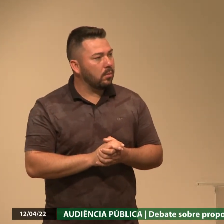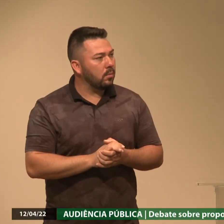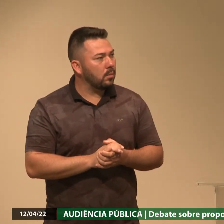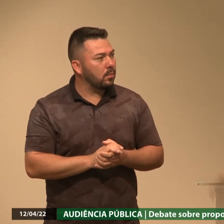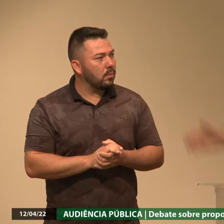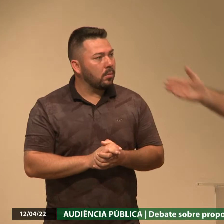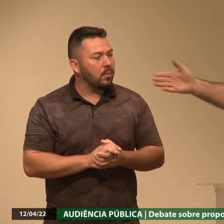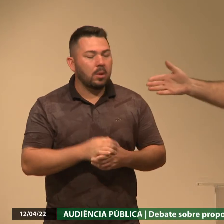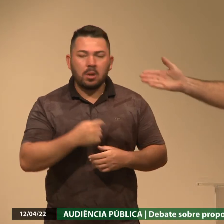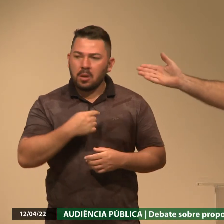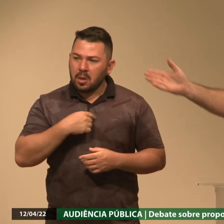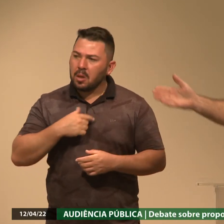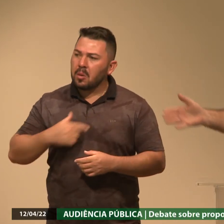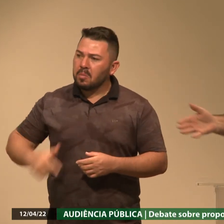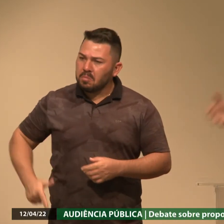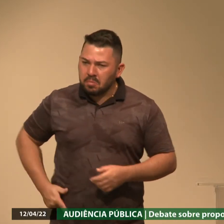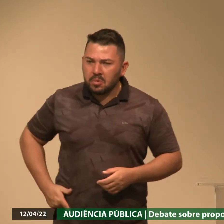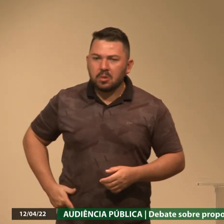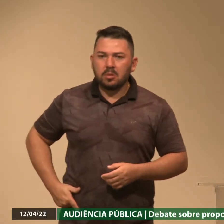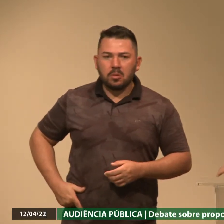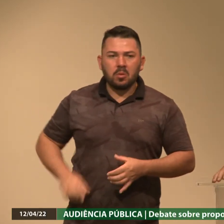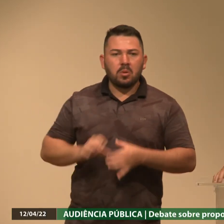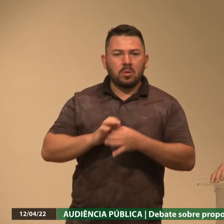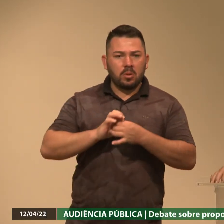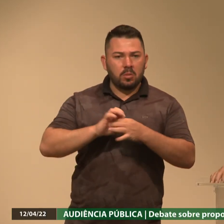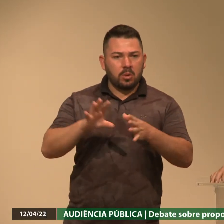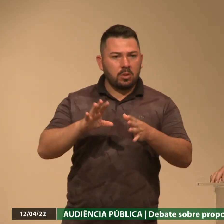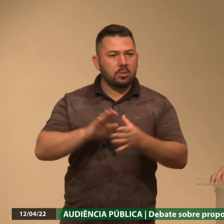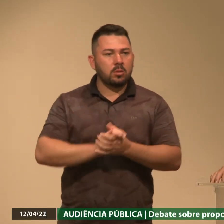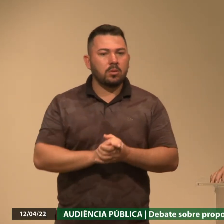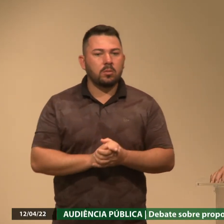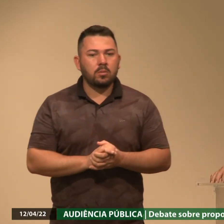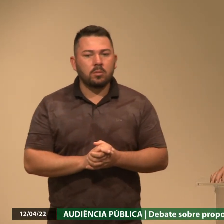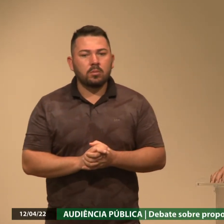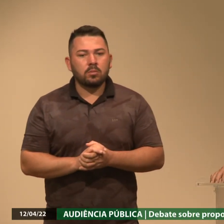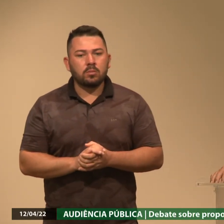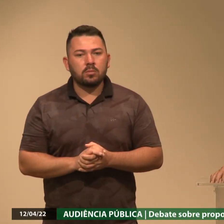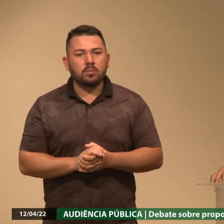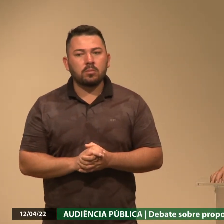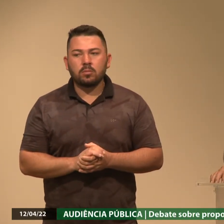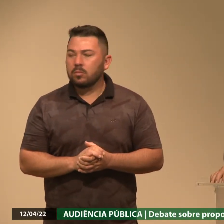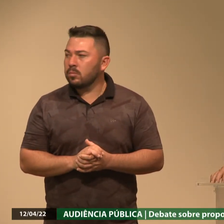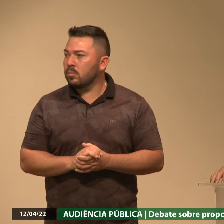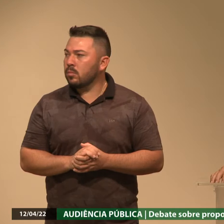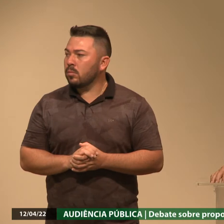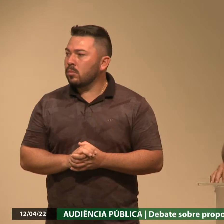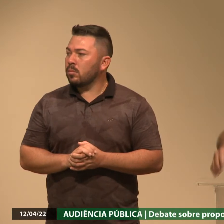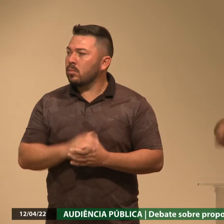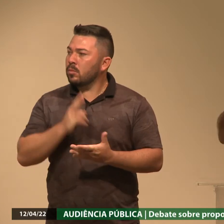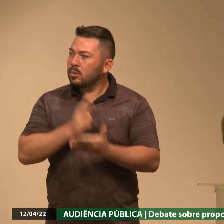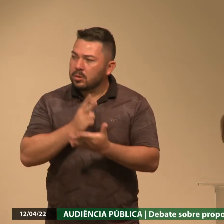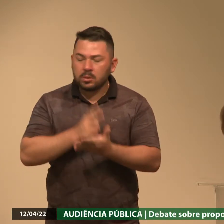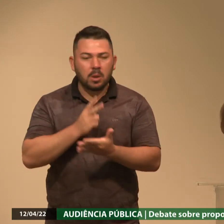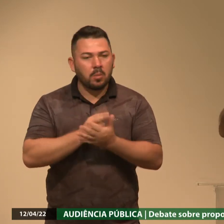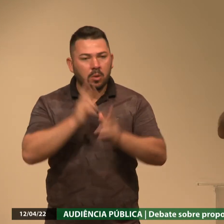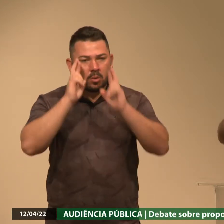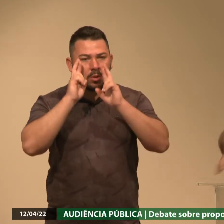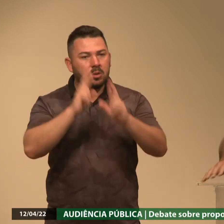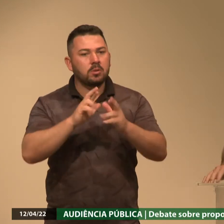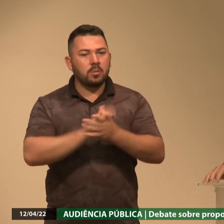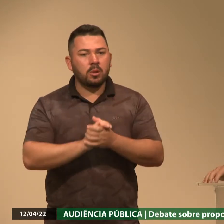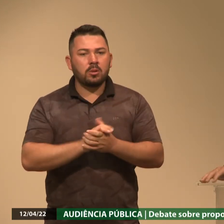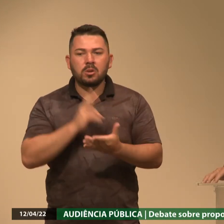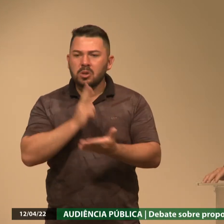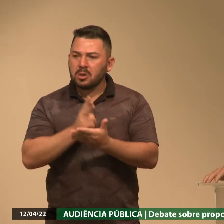é de porte de arma com liberação do nosso delegado regional hoje e sempre tive respeito e sempre